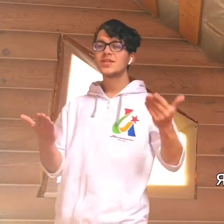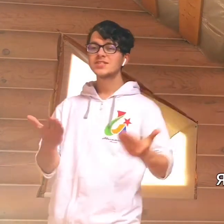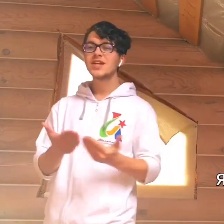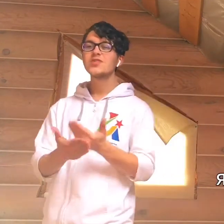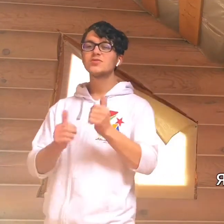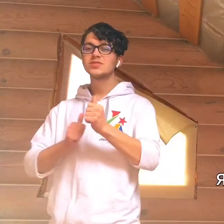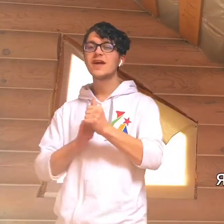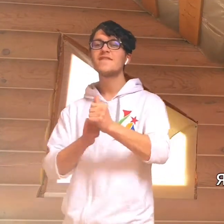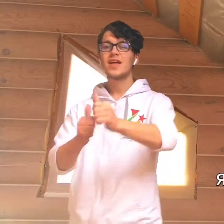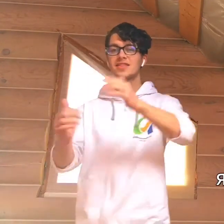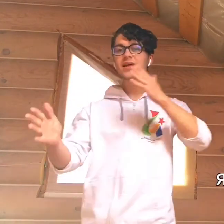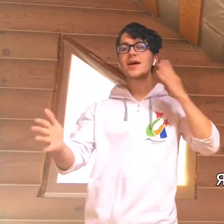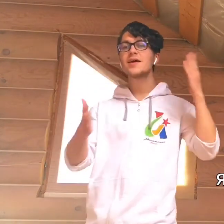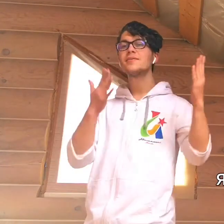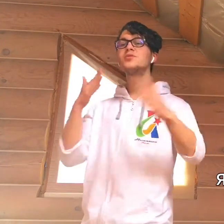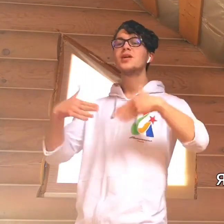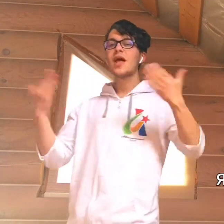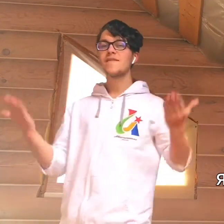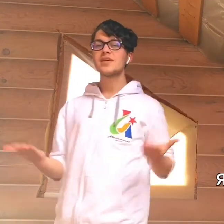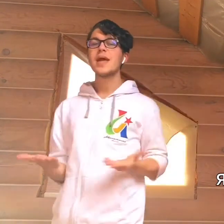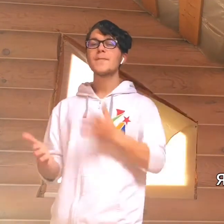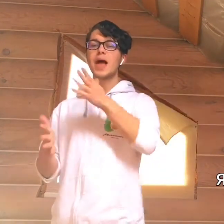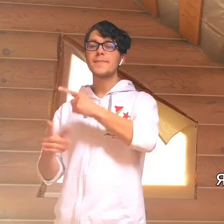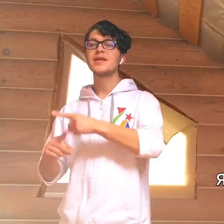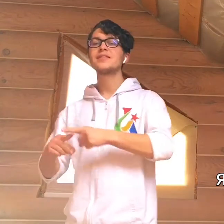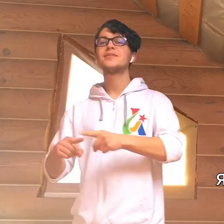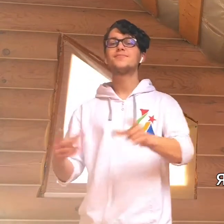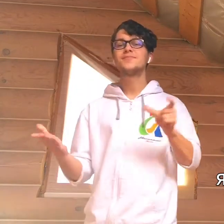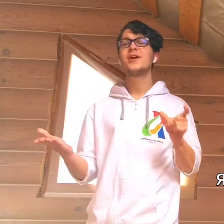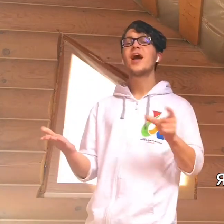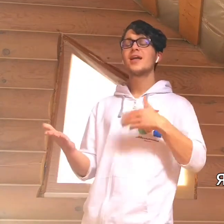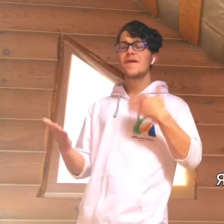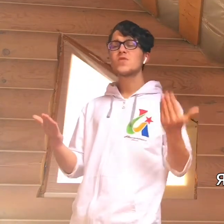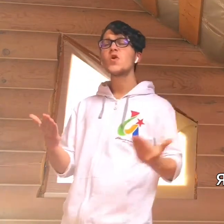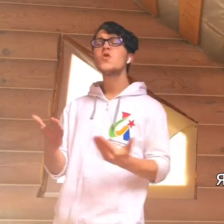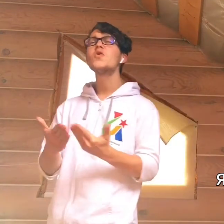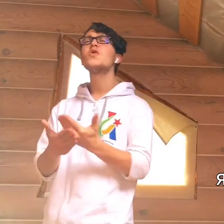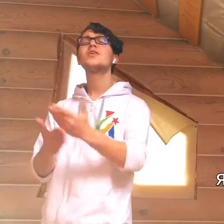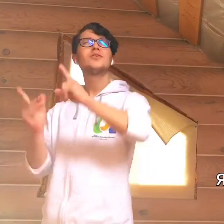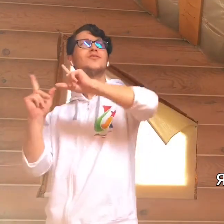за ветром, живи моментом. Я вновь лечу к тебе.